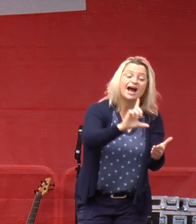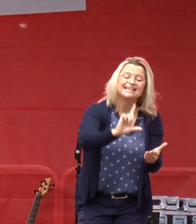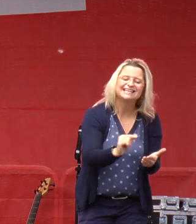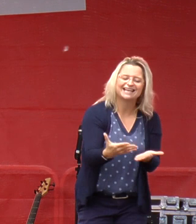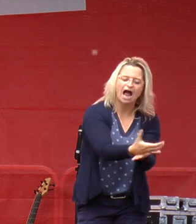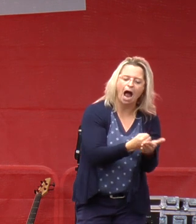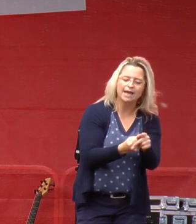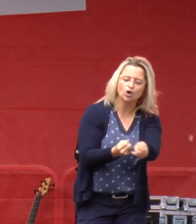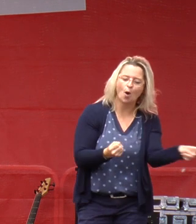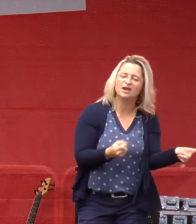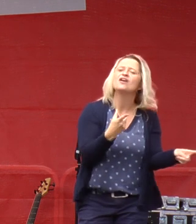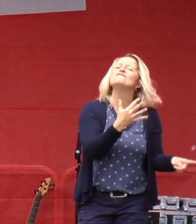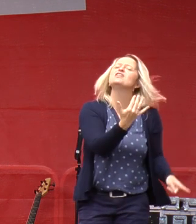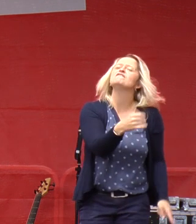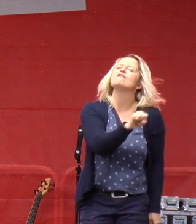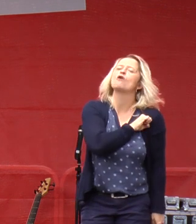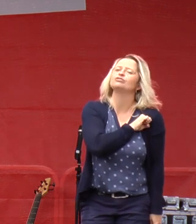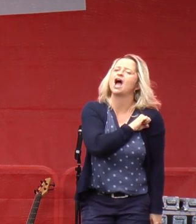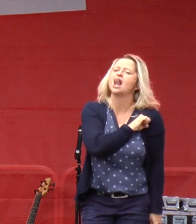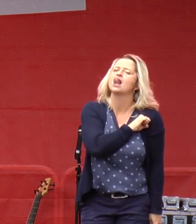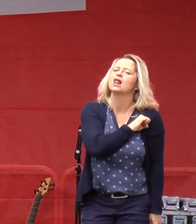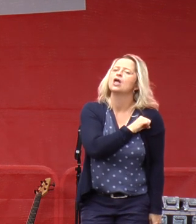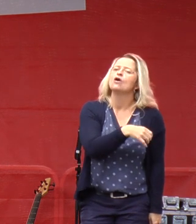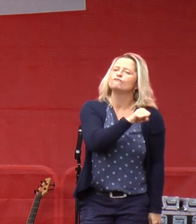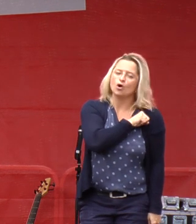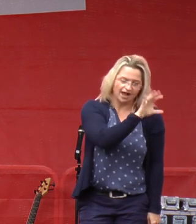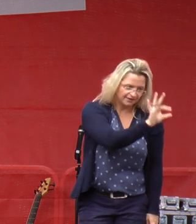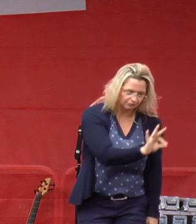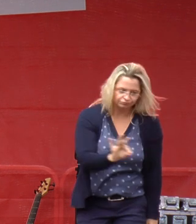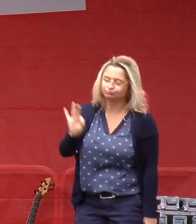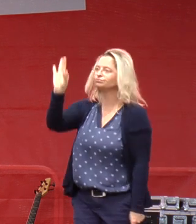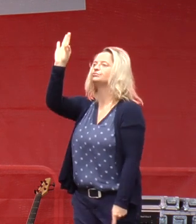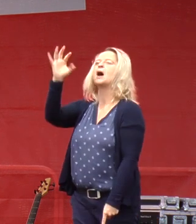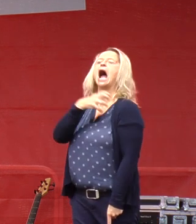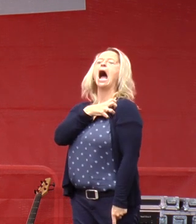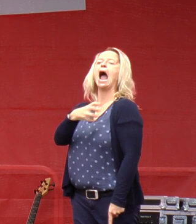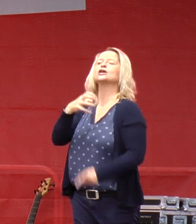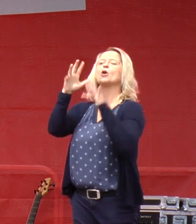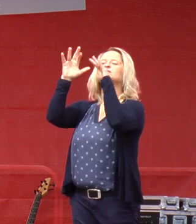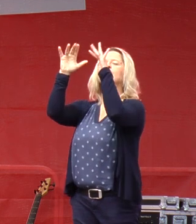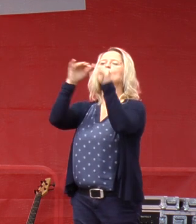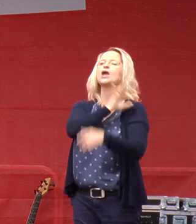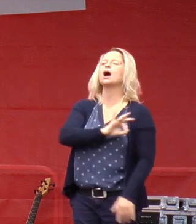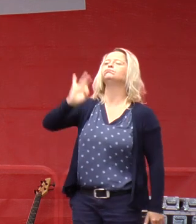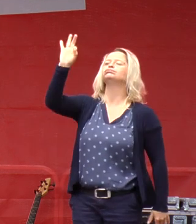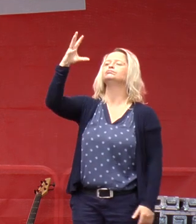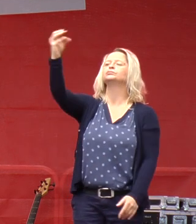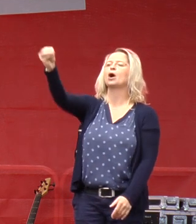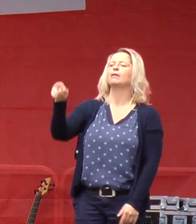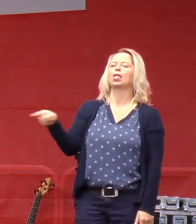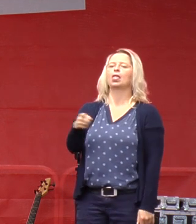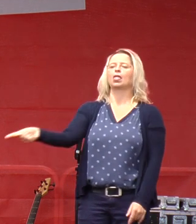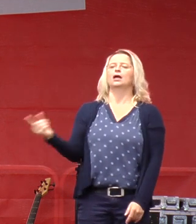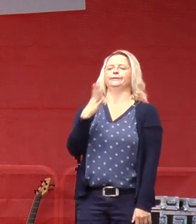Und wie viel von dem Geld landet bei den Einkommensmillionären? Da war erstmal Ruhe im Karton. Vielleicht gibt es ja